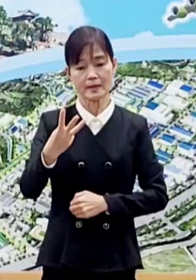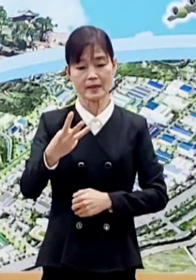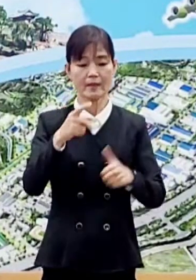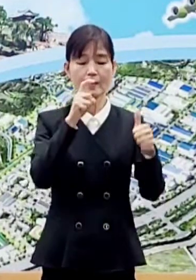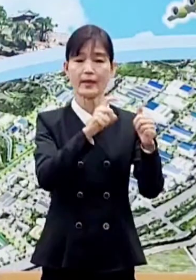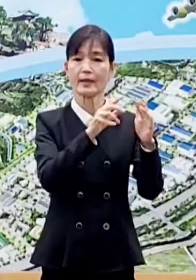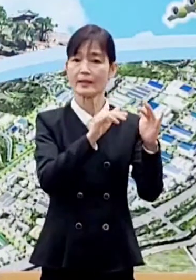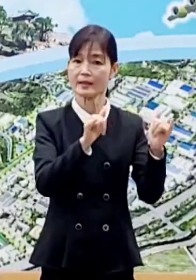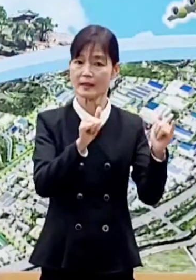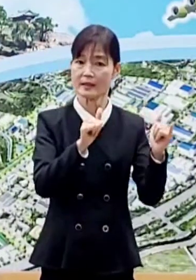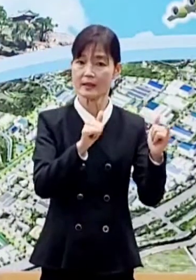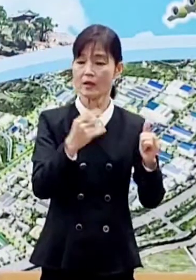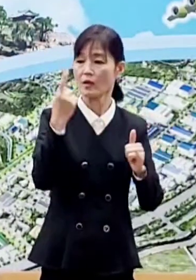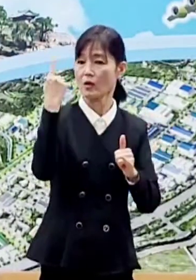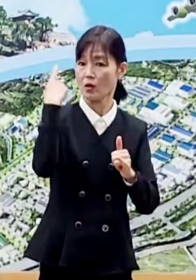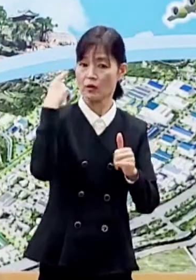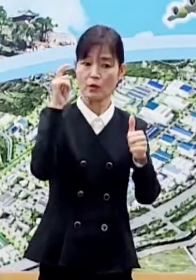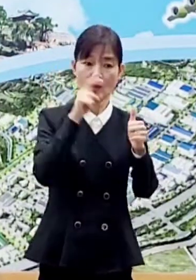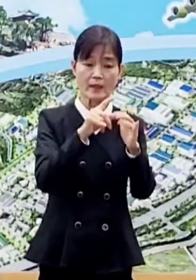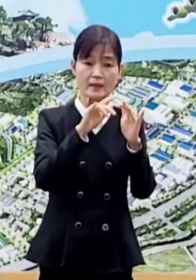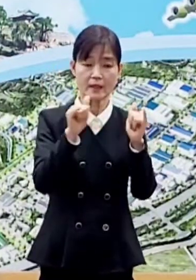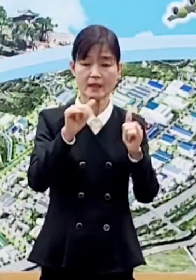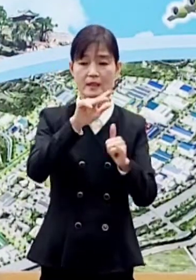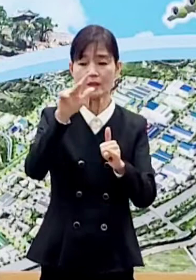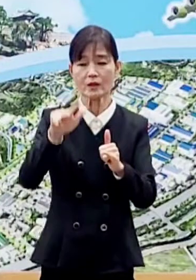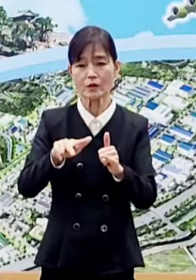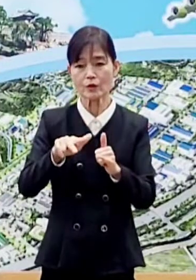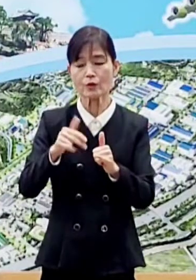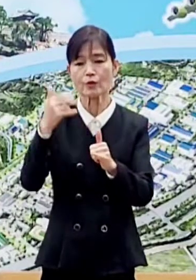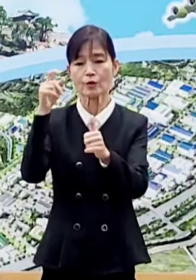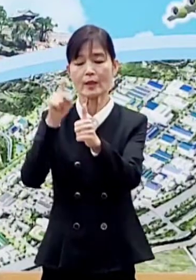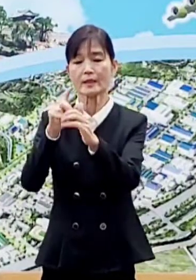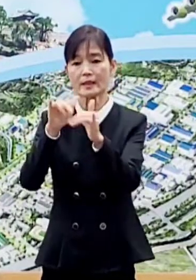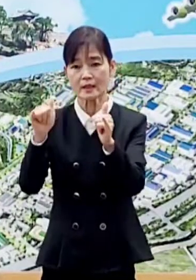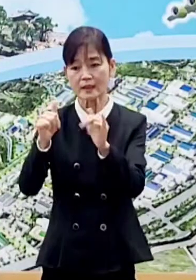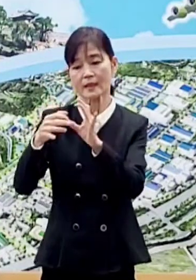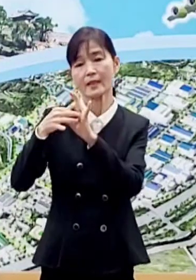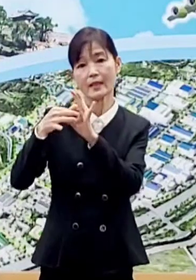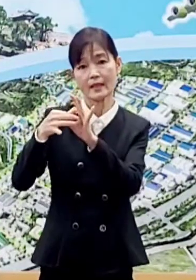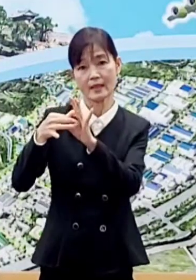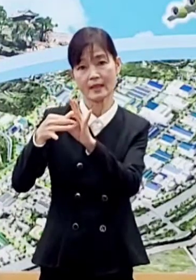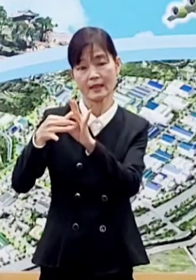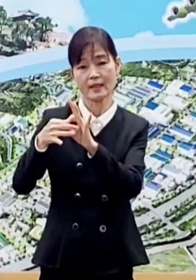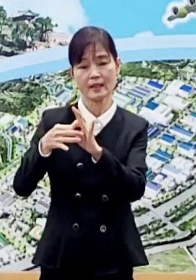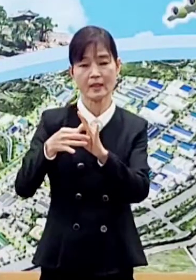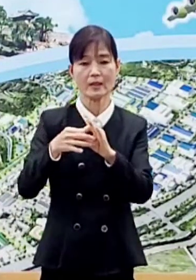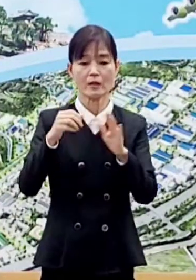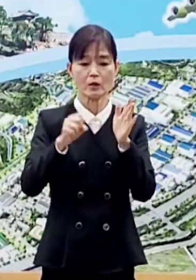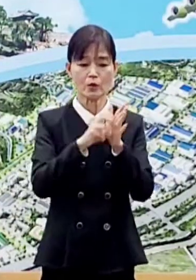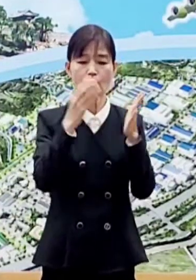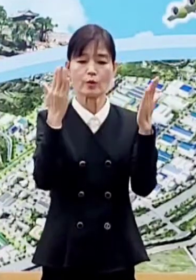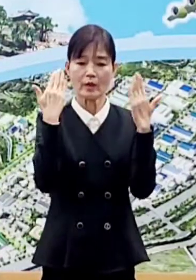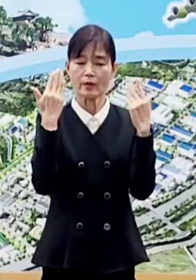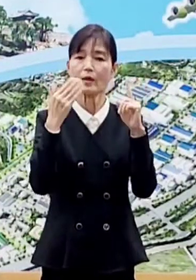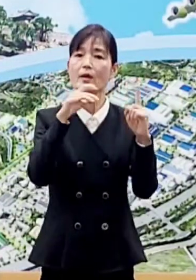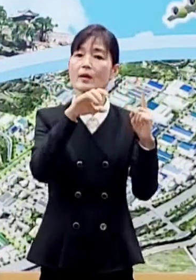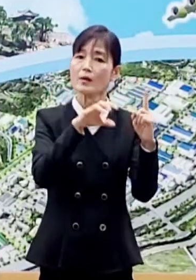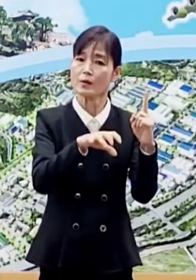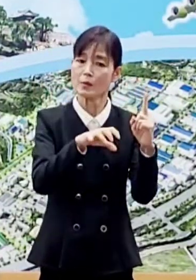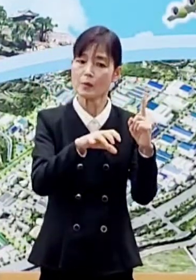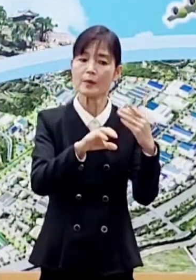2483번 확진자는 어제 확진된 진주 2445번과 관련한 관내 초등학교 한 곳의